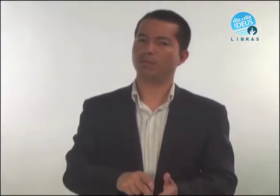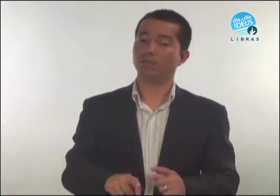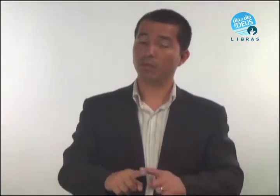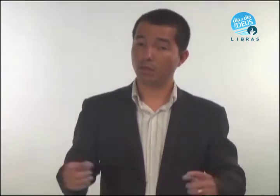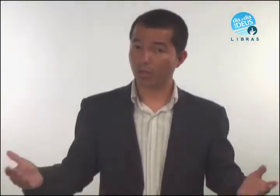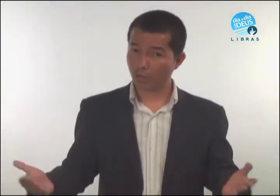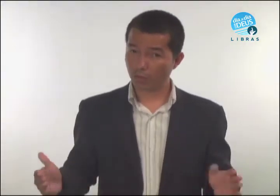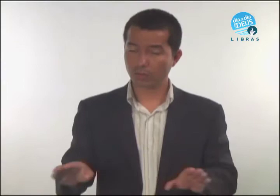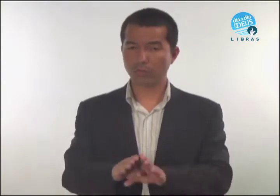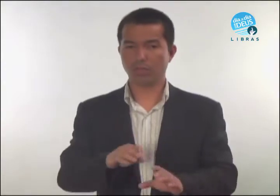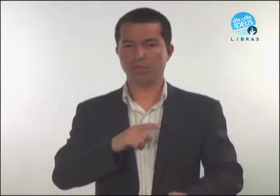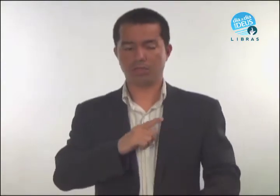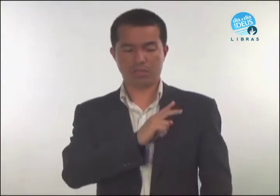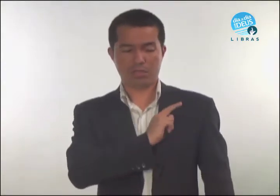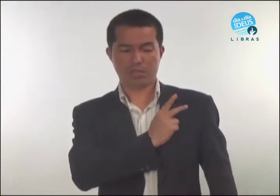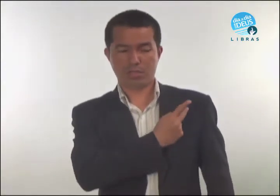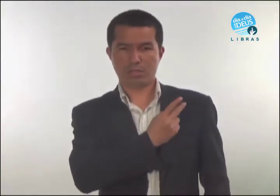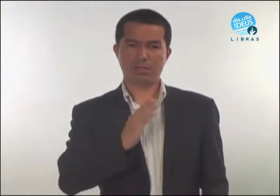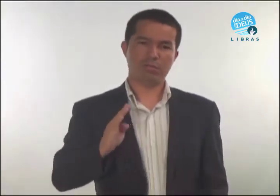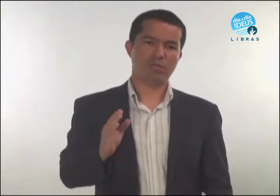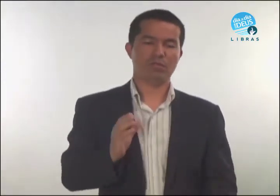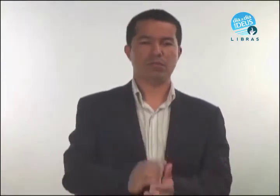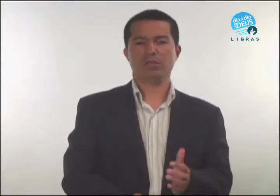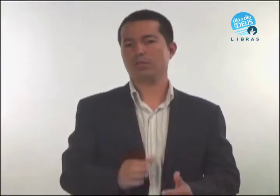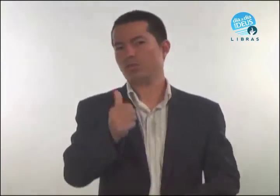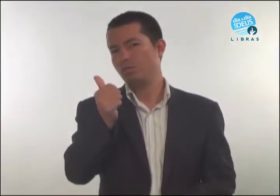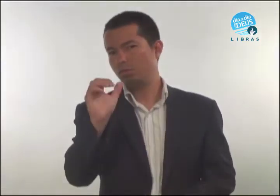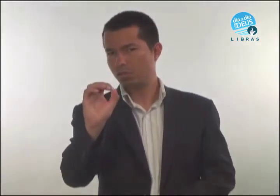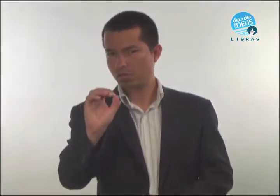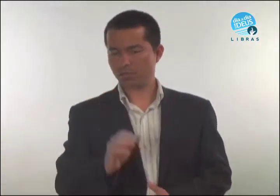Mas não para aqui. Olha só o que a Bíblia diz em Hebreus 10.